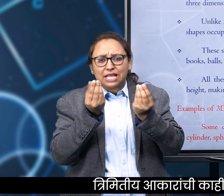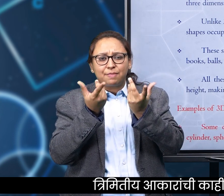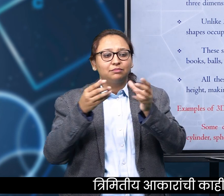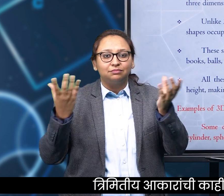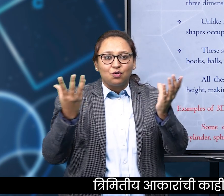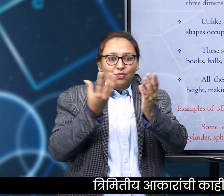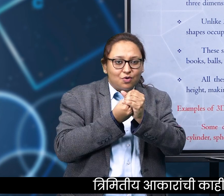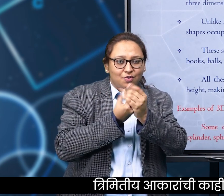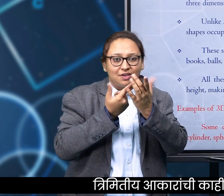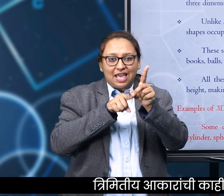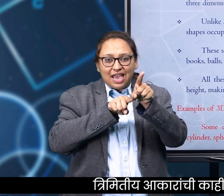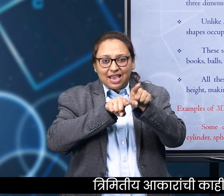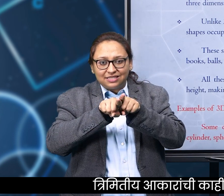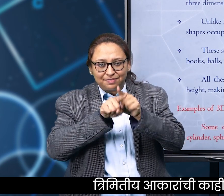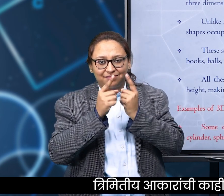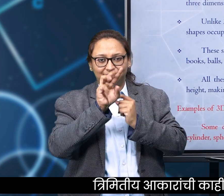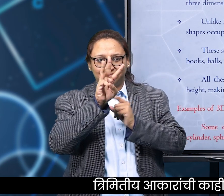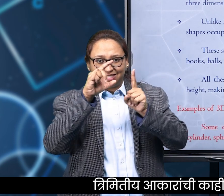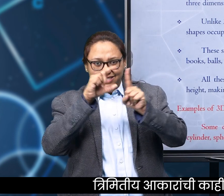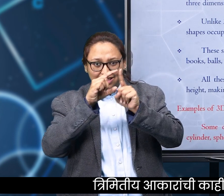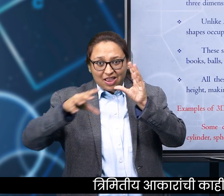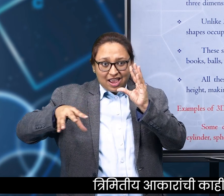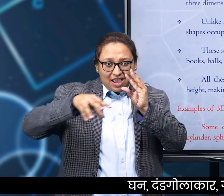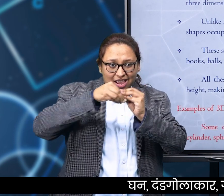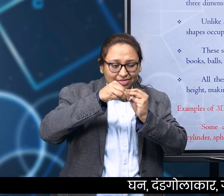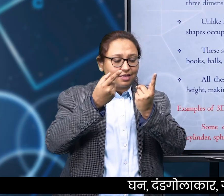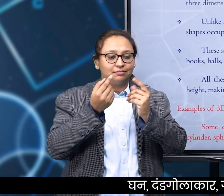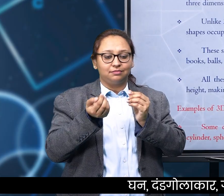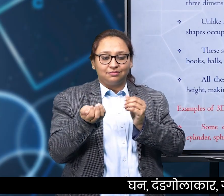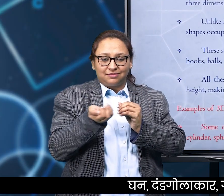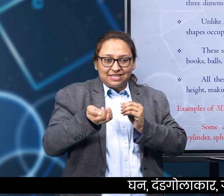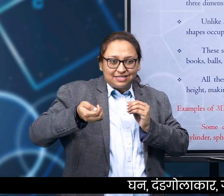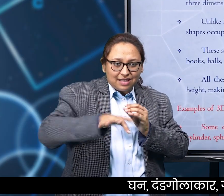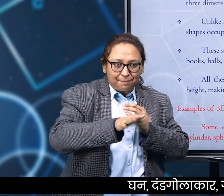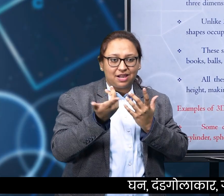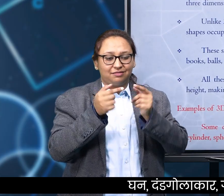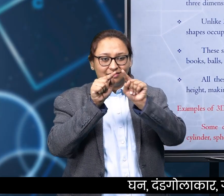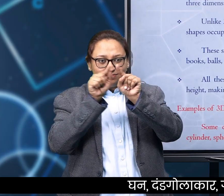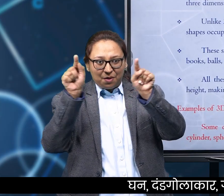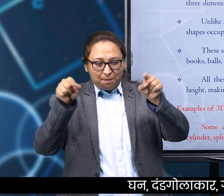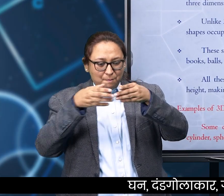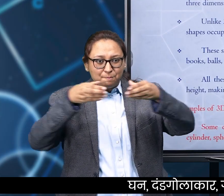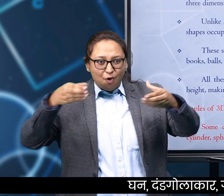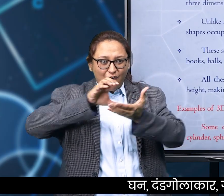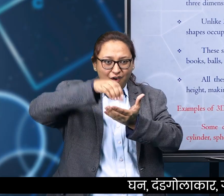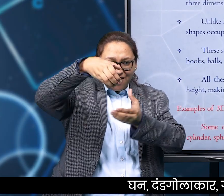त्रिमितीय आकारांची काही सामान्य उदाहरणे म्हणजे घन, दंडगोलाकार, गोल, पिरॅमिड आणि शंकू.